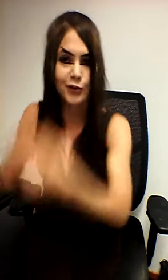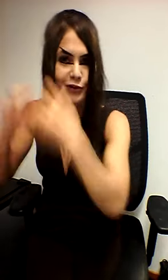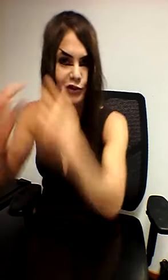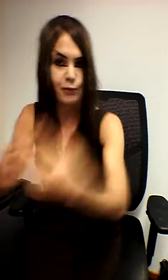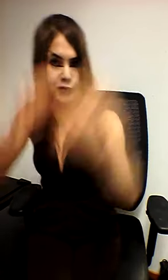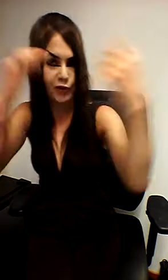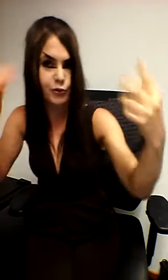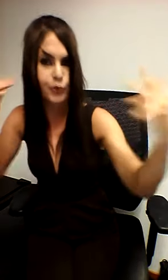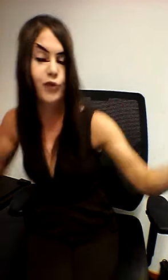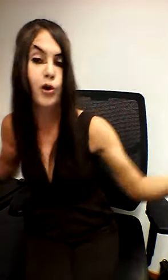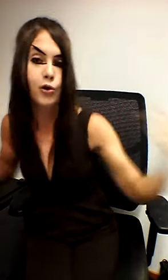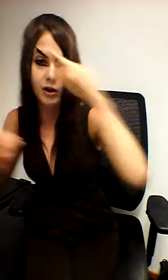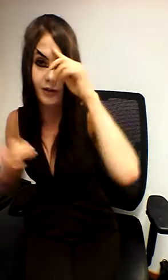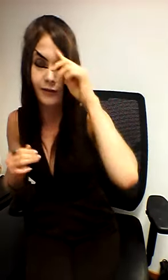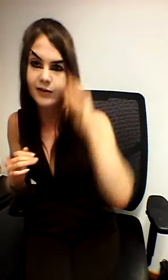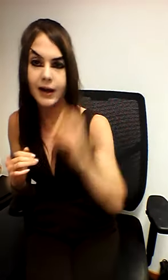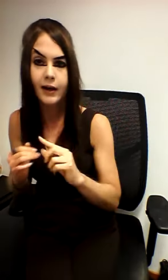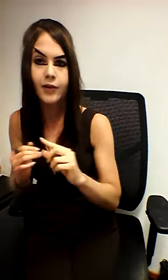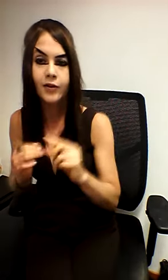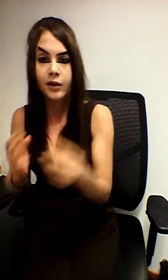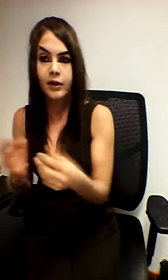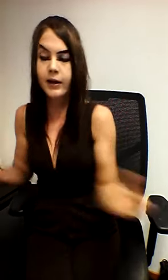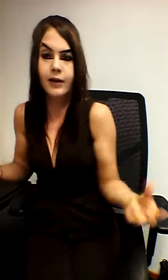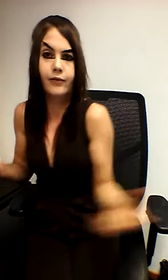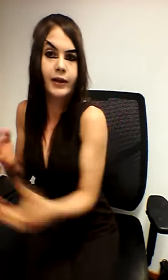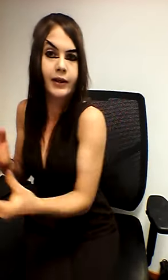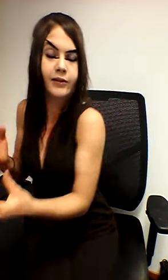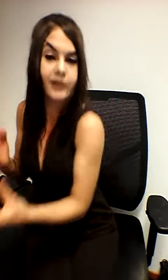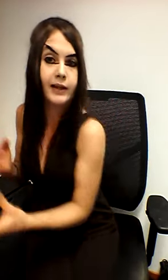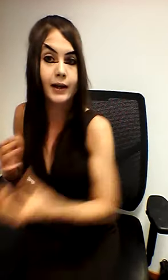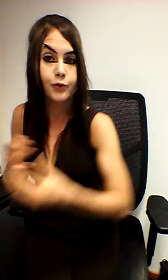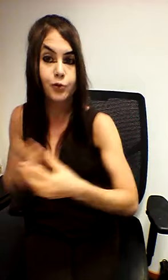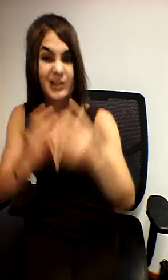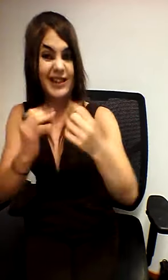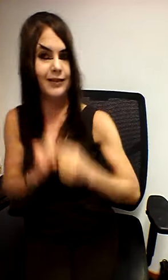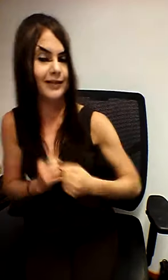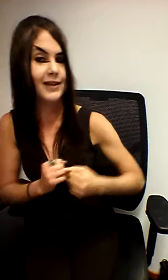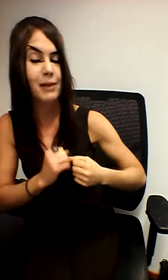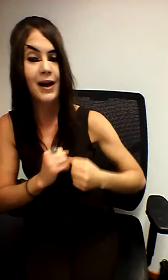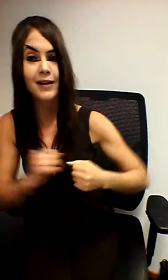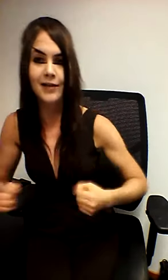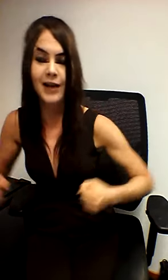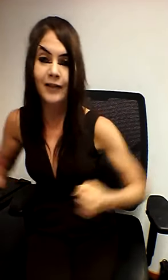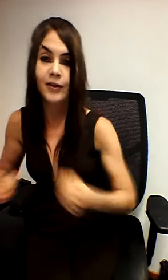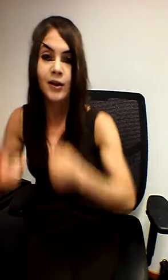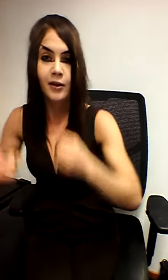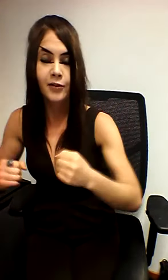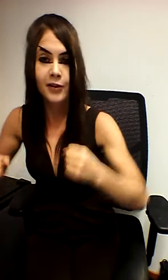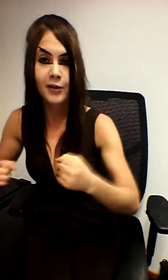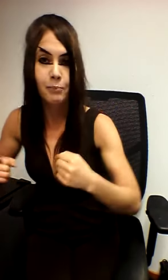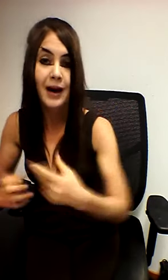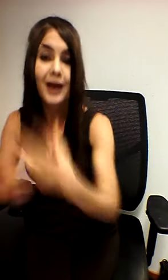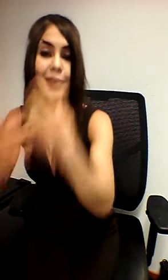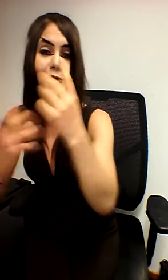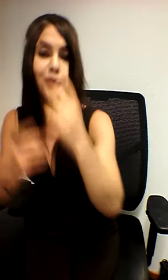gedurende het sporten, gedurende hoge activiteit. En ja, wanneer je dieet dus kennelijk niet bijdraagt aan het behoud van